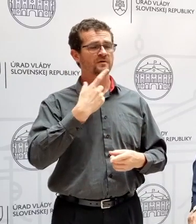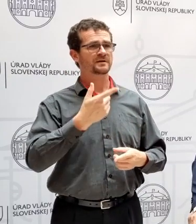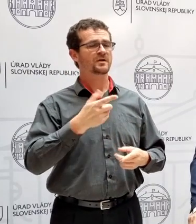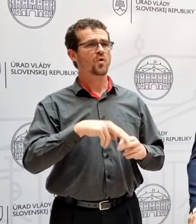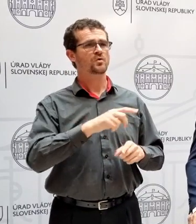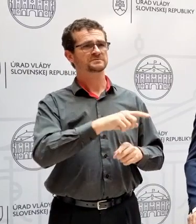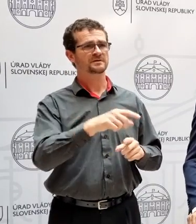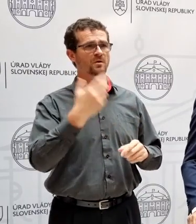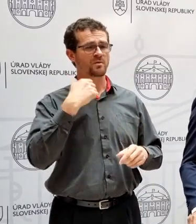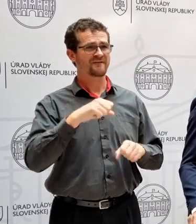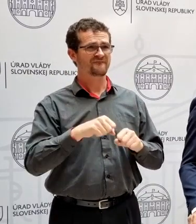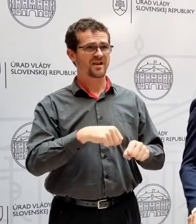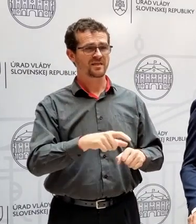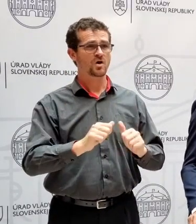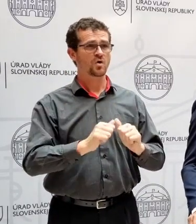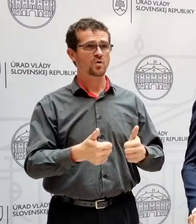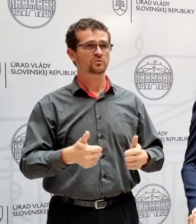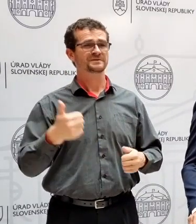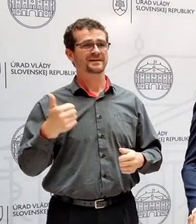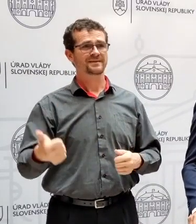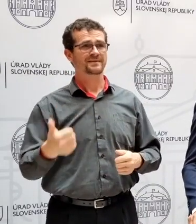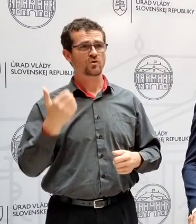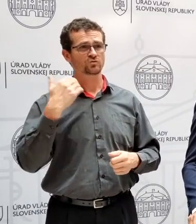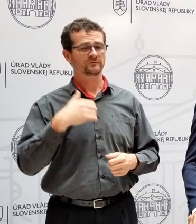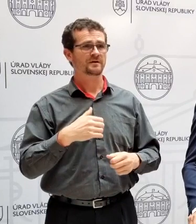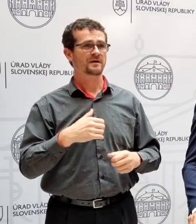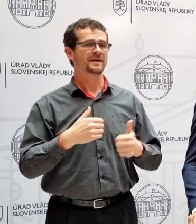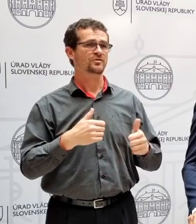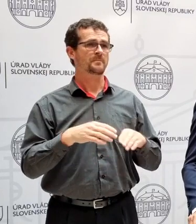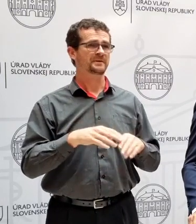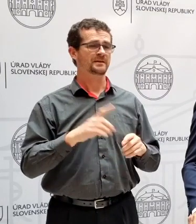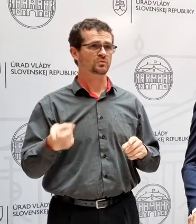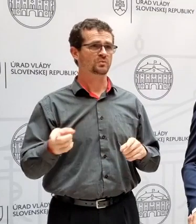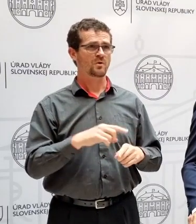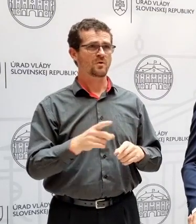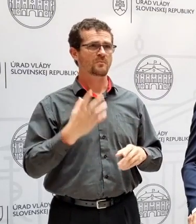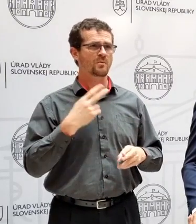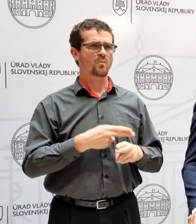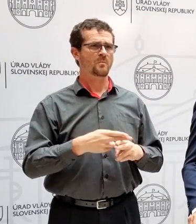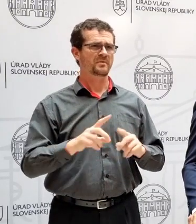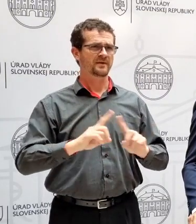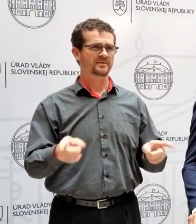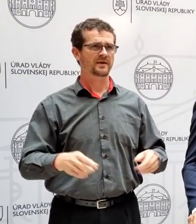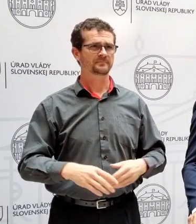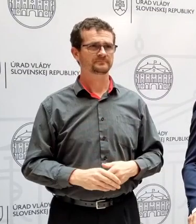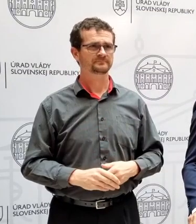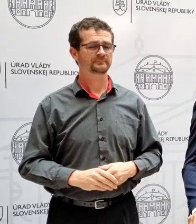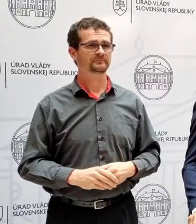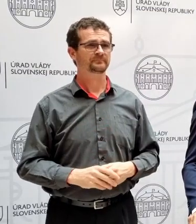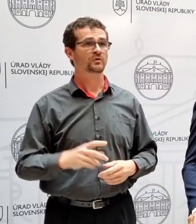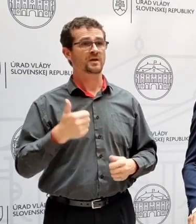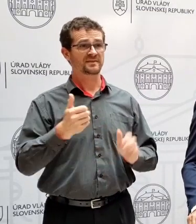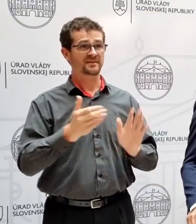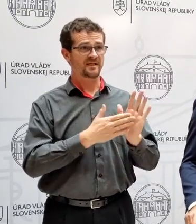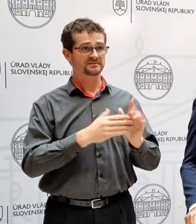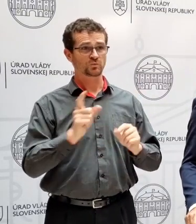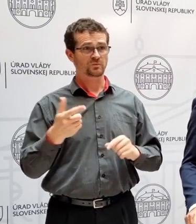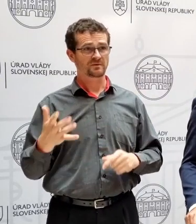ostatných ľudí na vláde pri rozlúčke jedného človeka alebo jedného ministra a druhého bola diametrálne iná. Akože jedni tlieskali a druhému